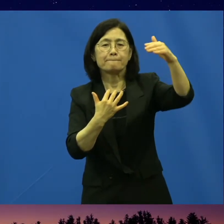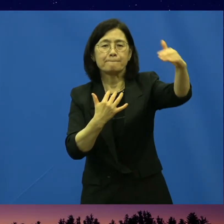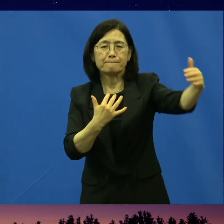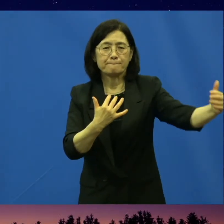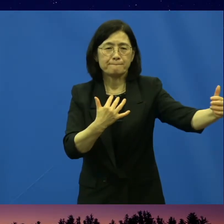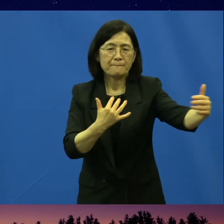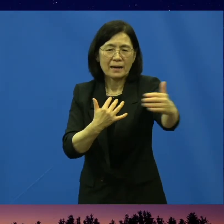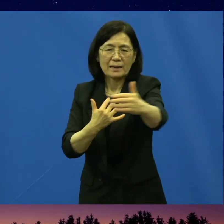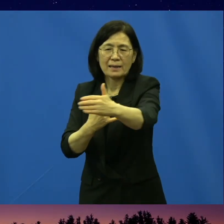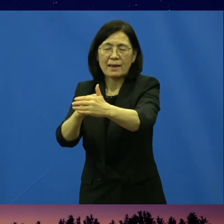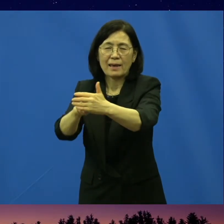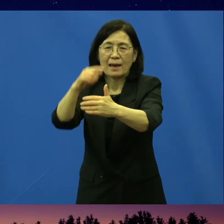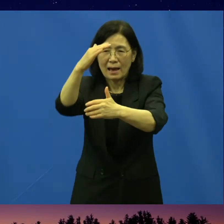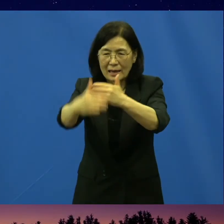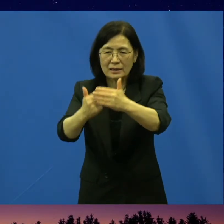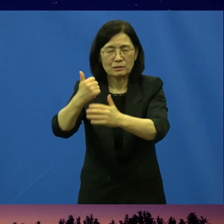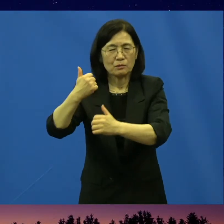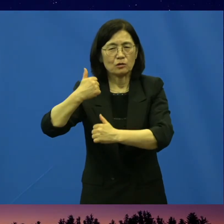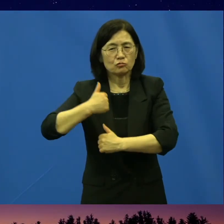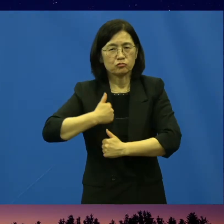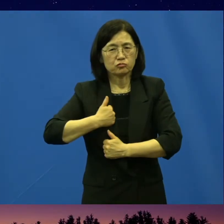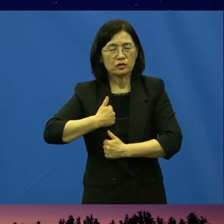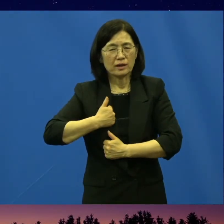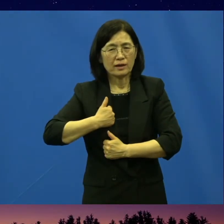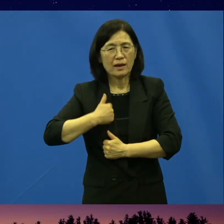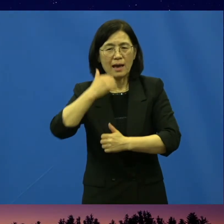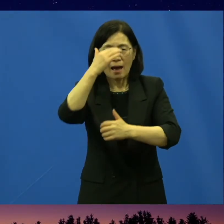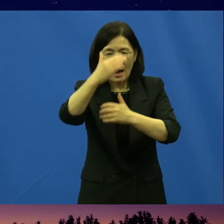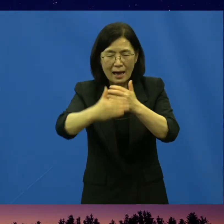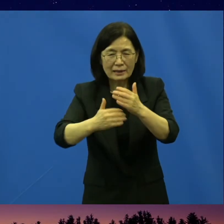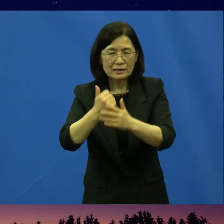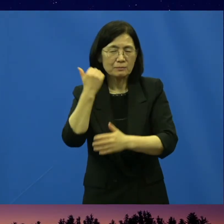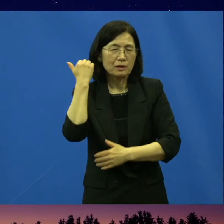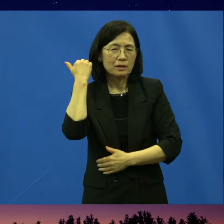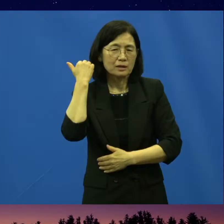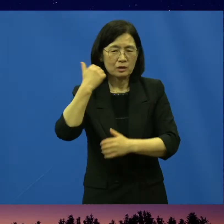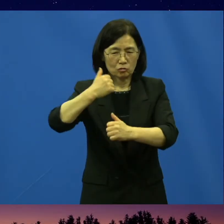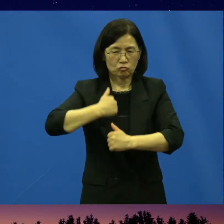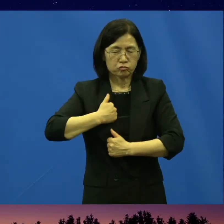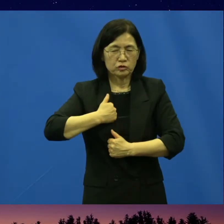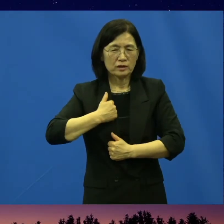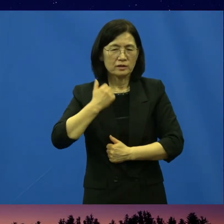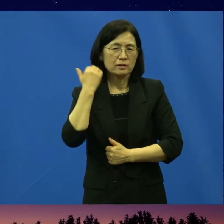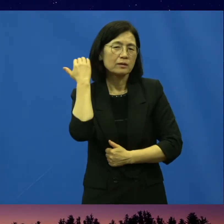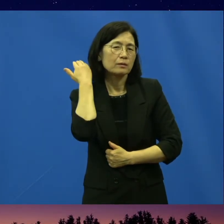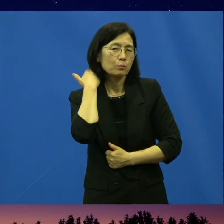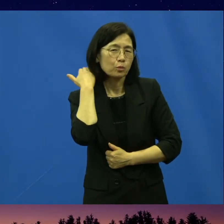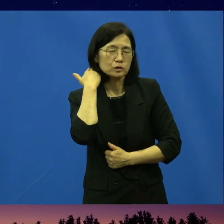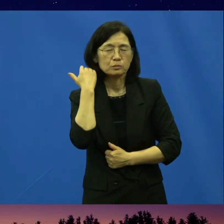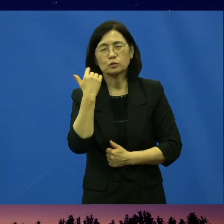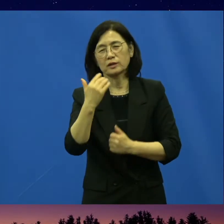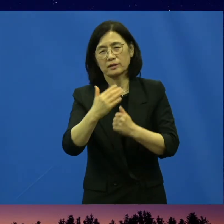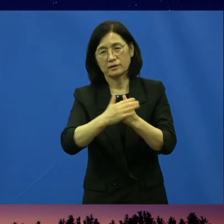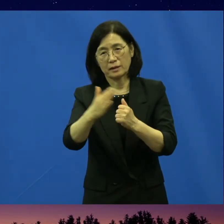넘어선 하나님의 임재, 하나님의 군대, 하나님의 함께하심.